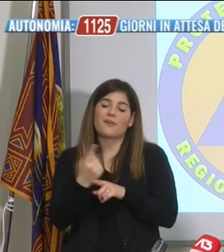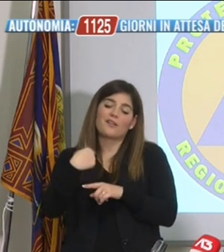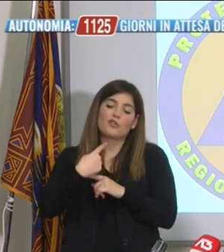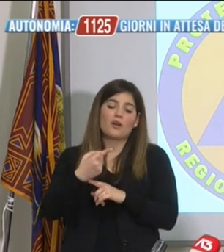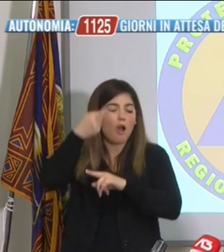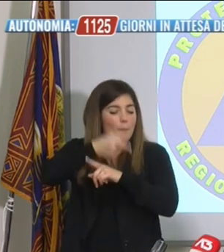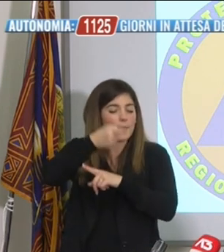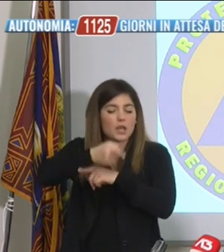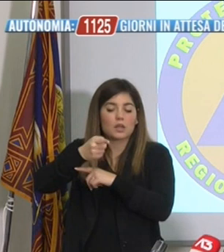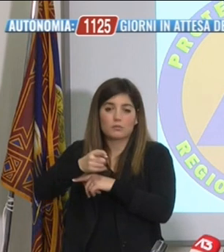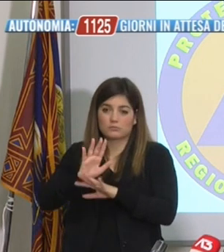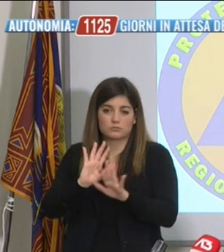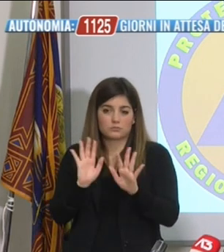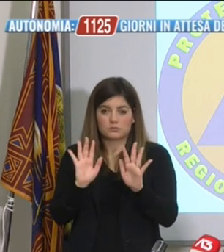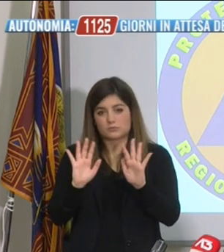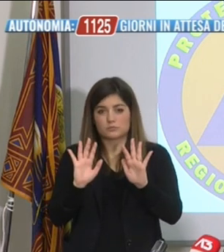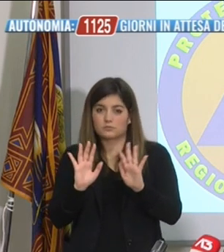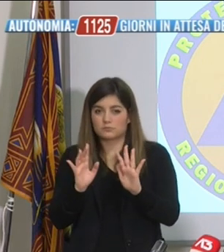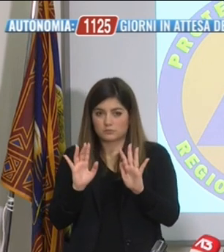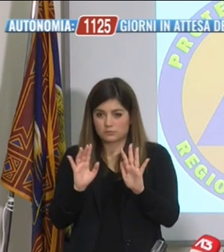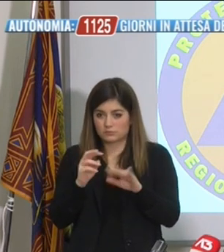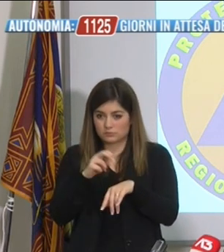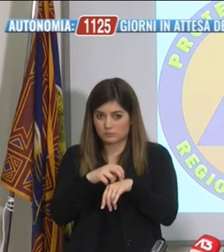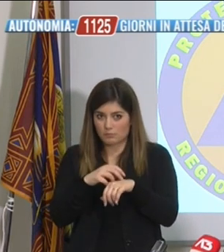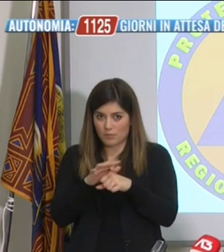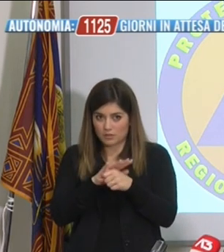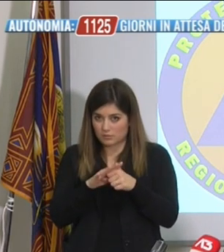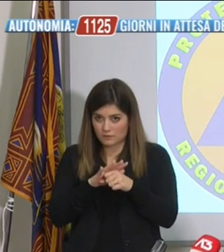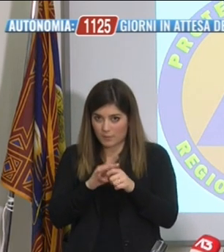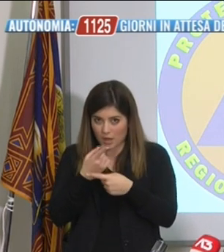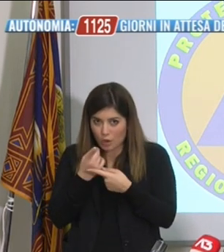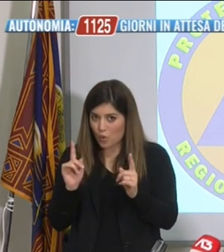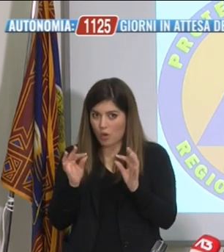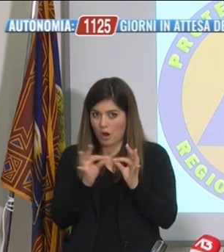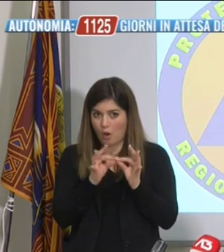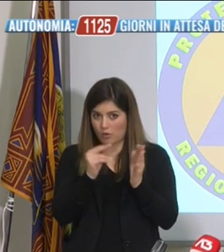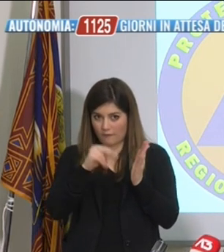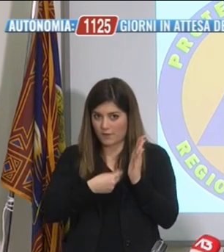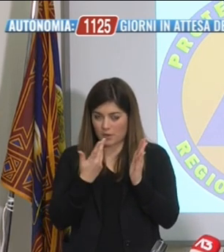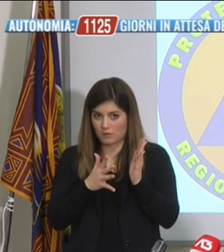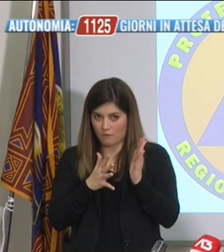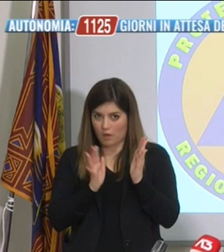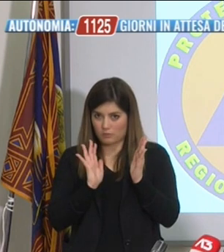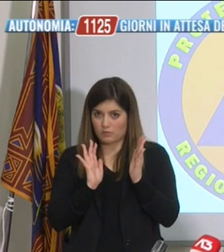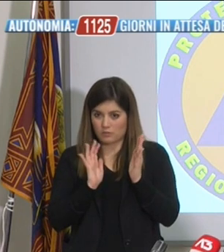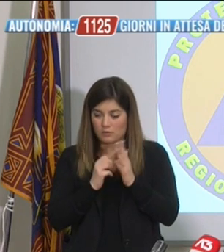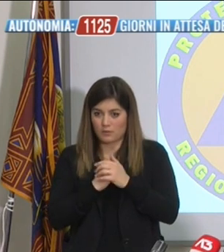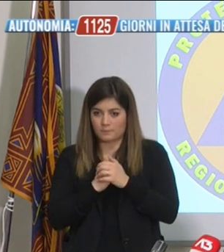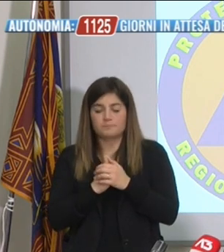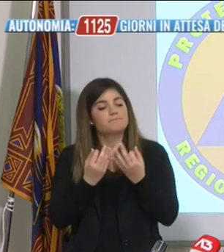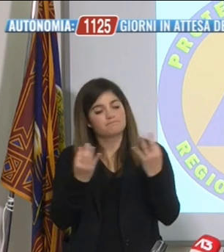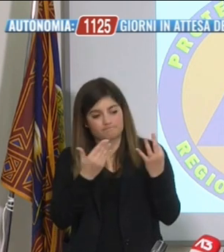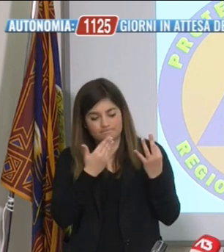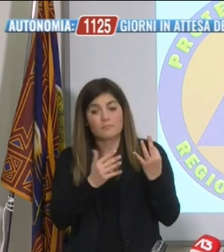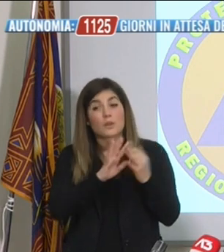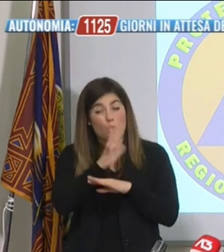questo sono stati loro a firmare l'accordo. Peraltro negli interessi di chi lo fa. Va bene. E l'altra cosa invece sul